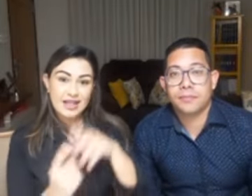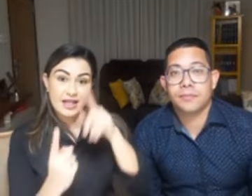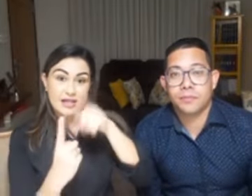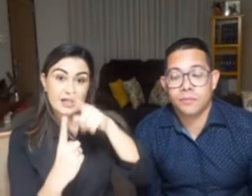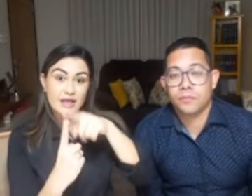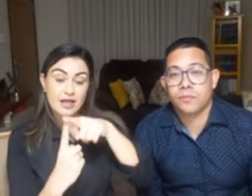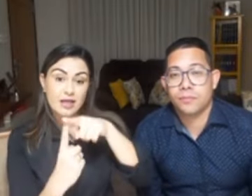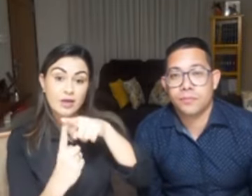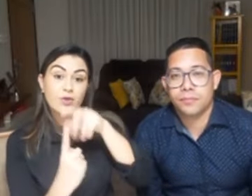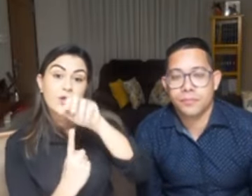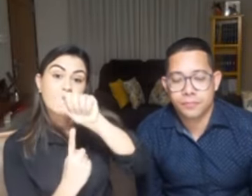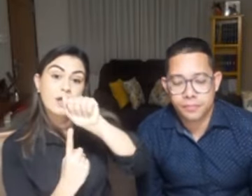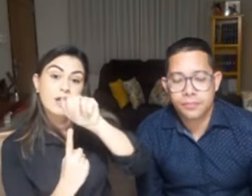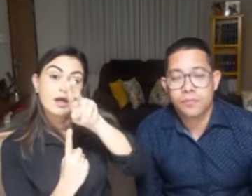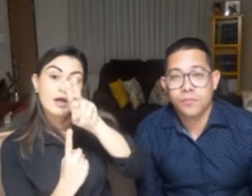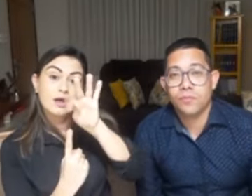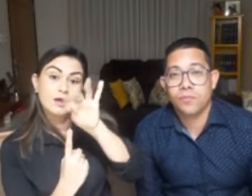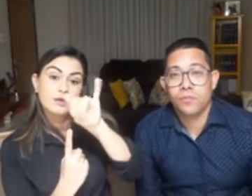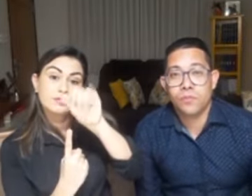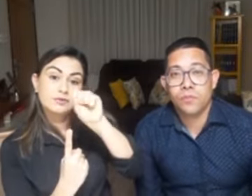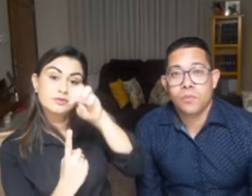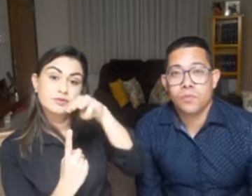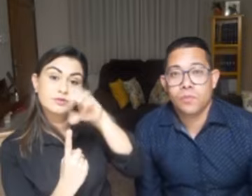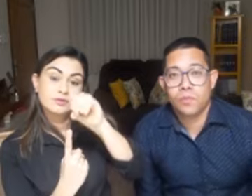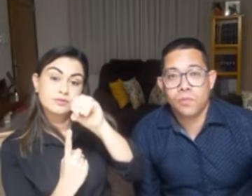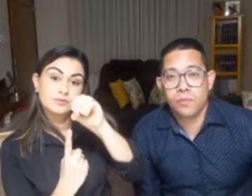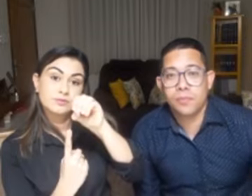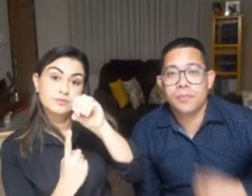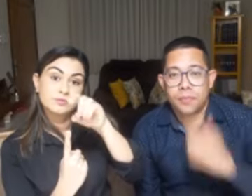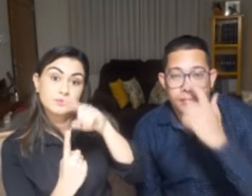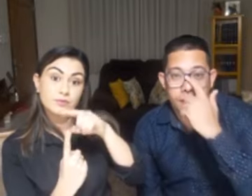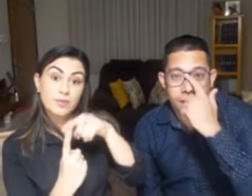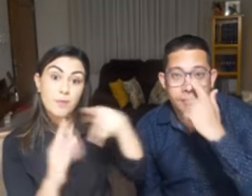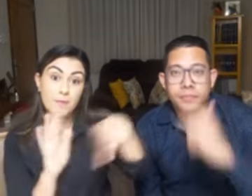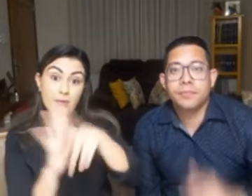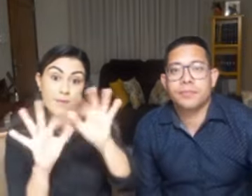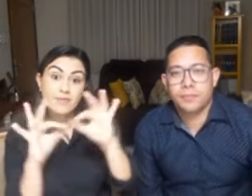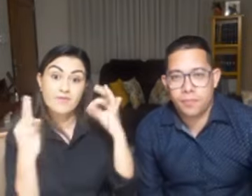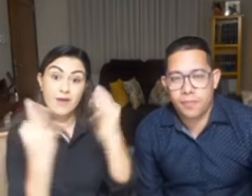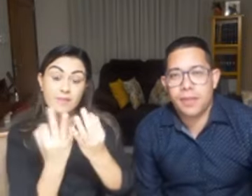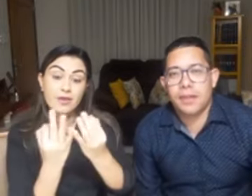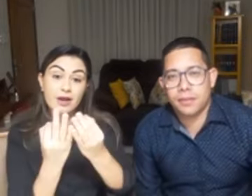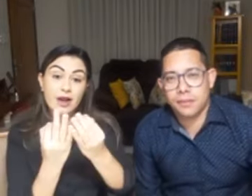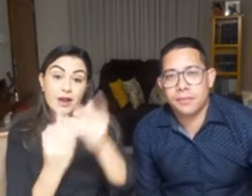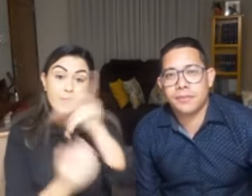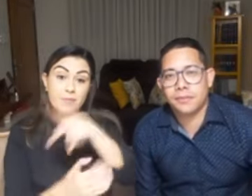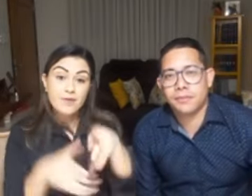é o Autismo, né? Guia para famílias e professores.